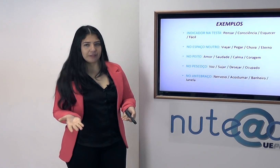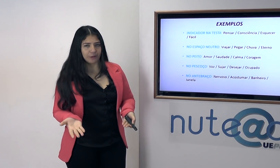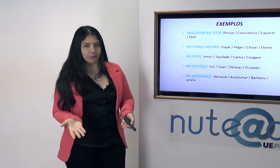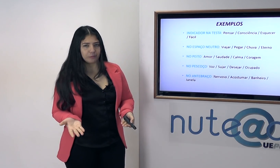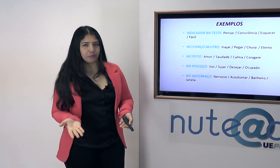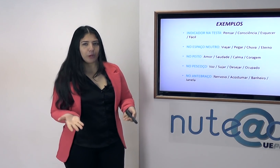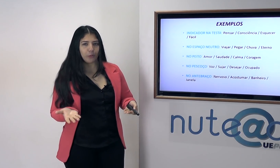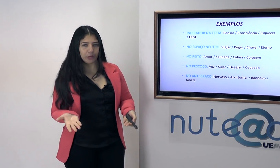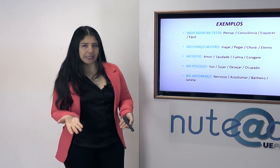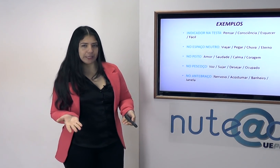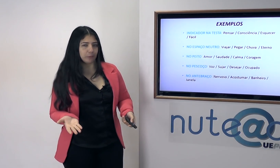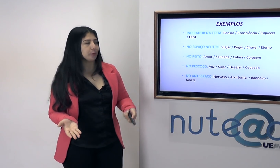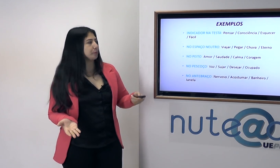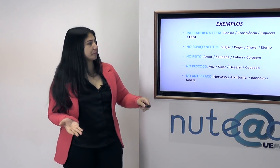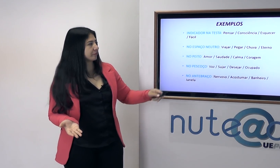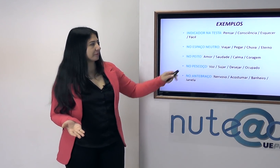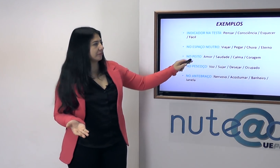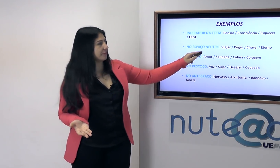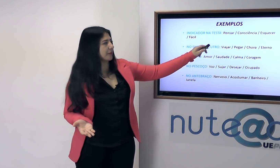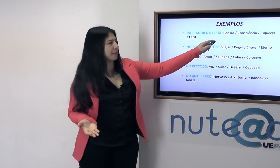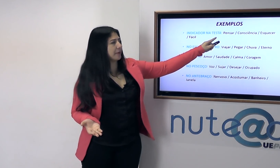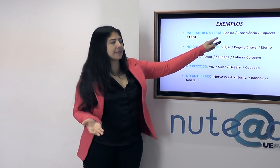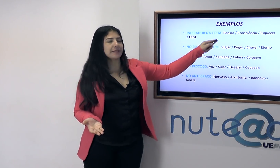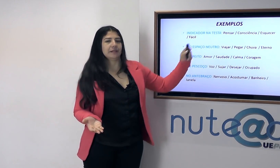facial. Por exemplo, pensar.